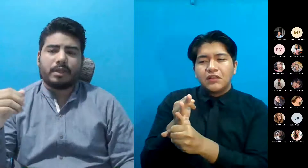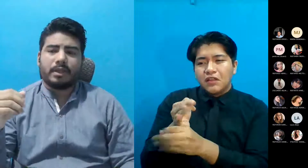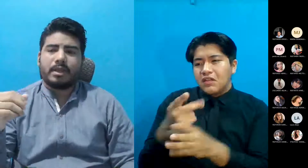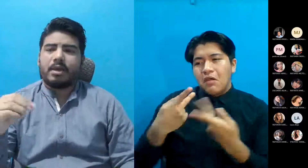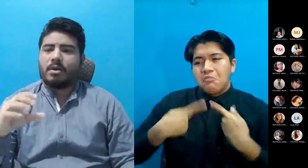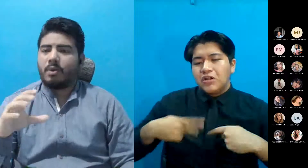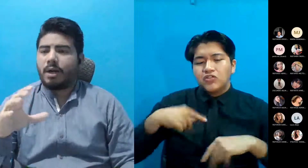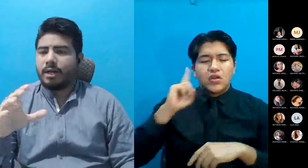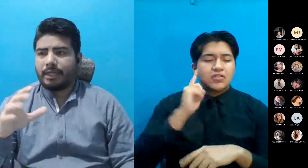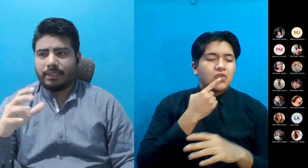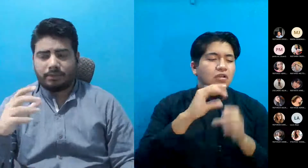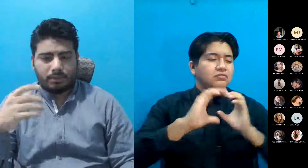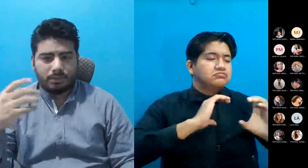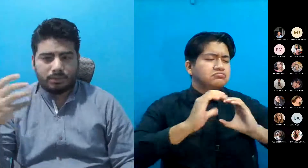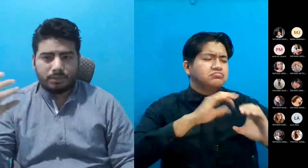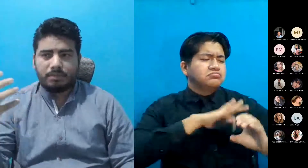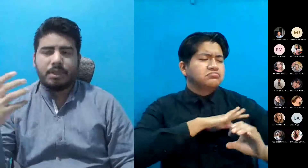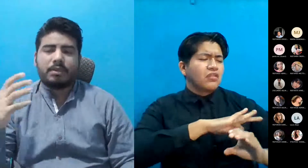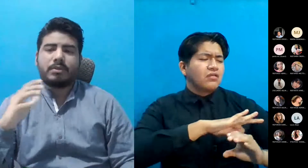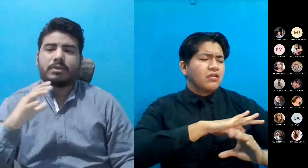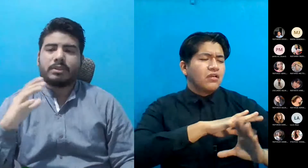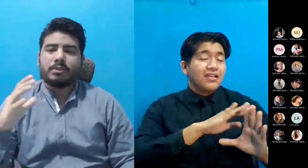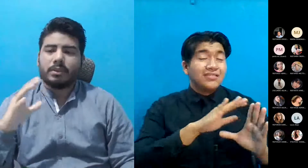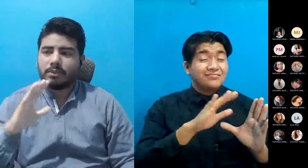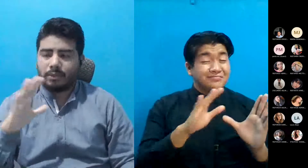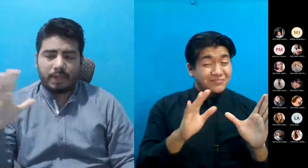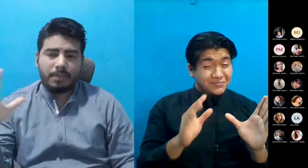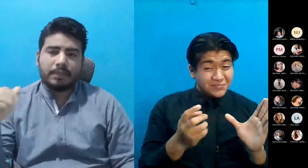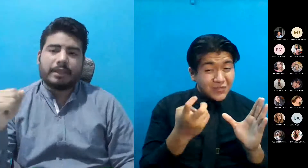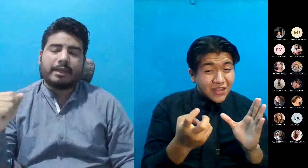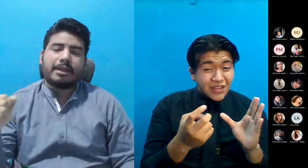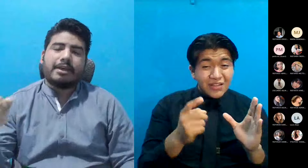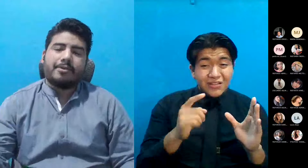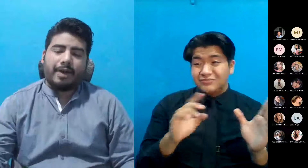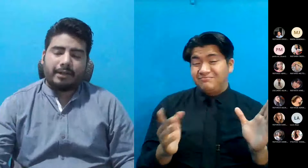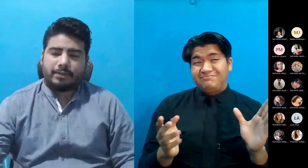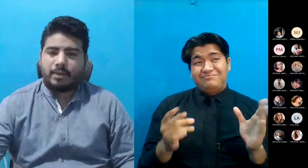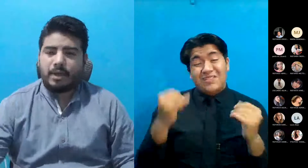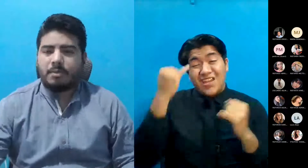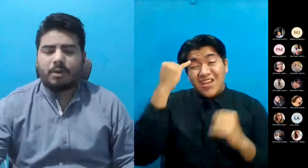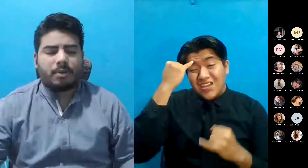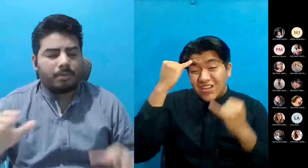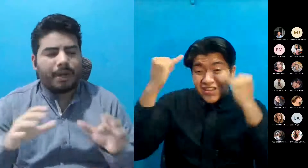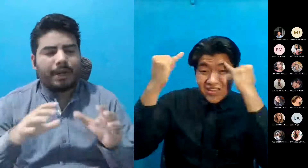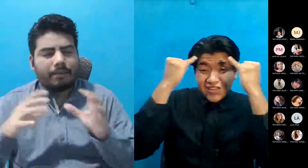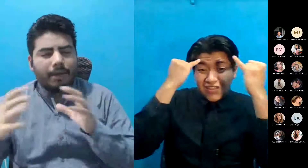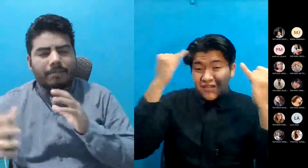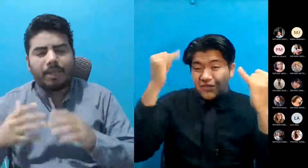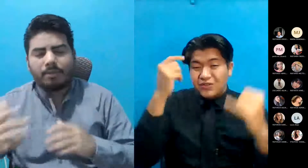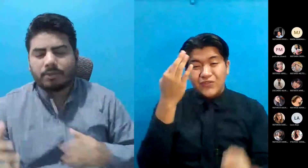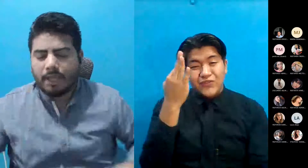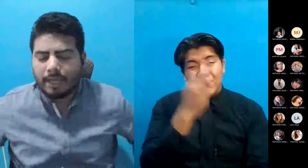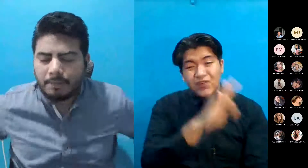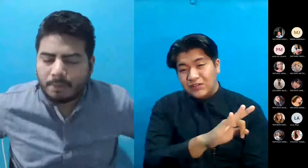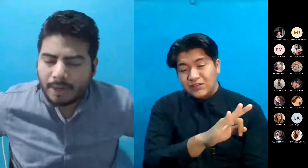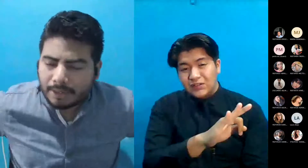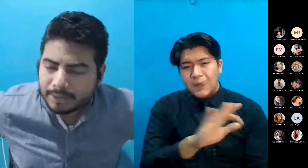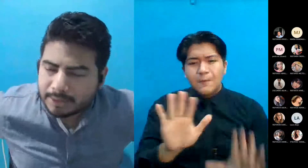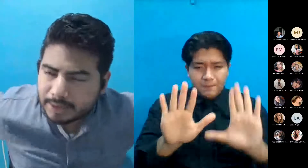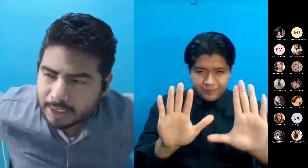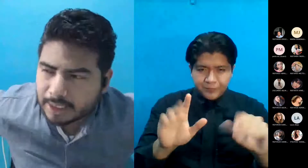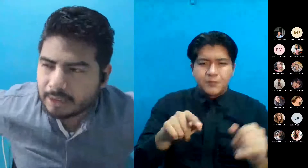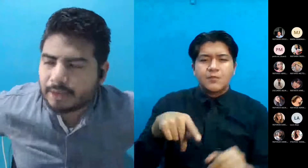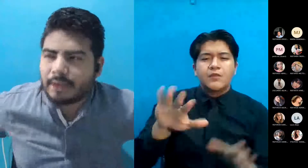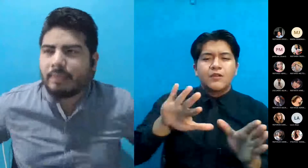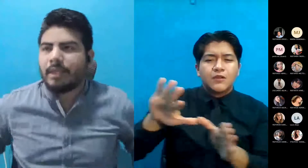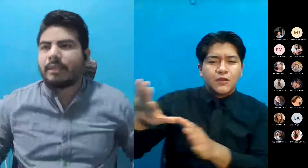persona sorda. Lo cual, esto son mitos, esto es totalmente falso. Pero bueno, para que vayamos por